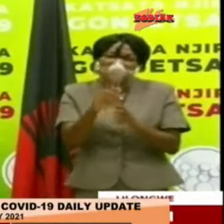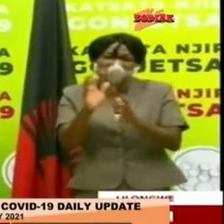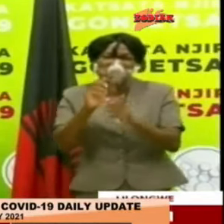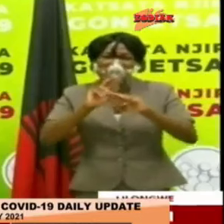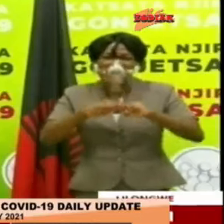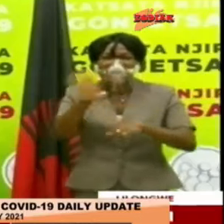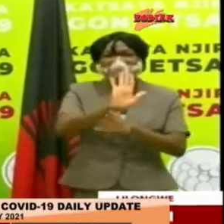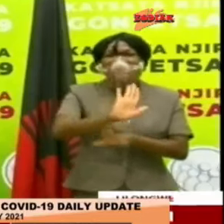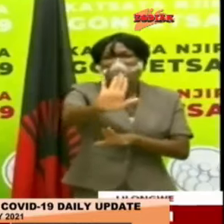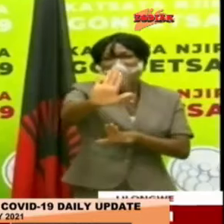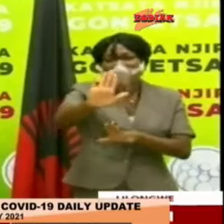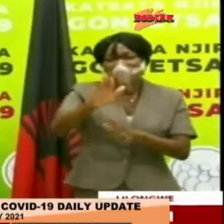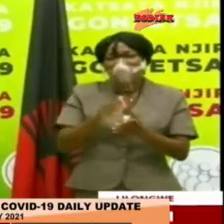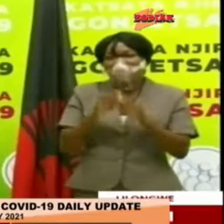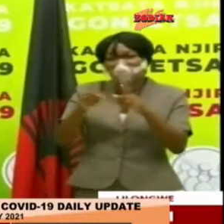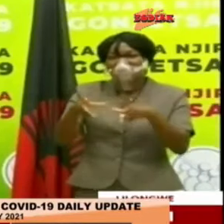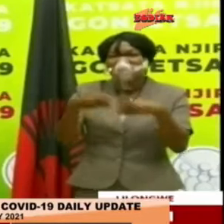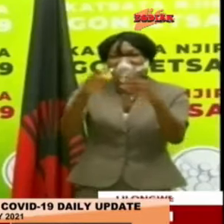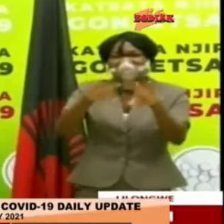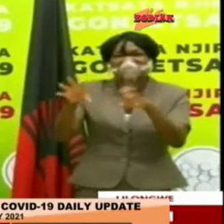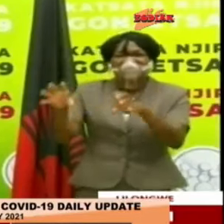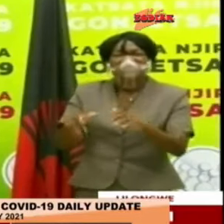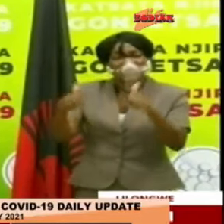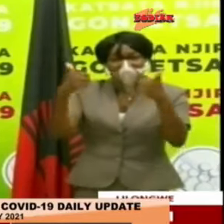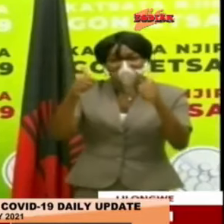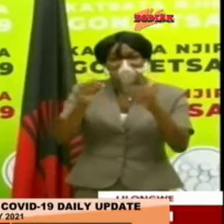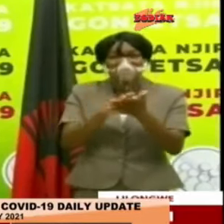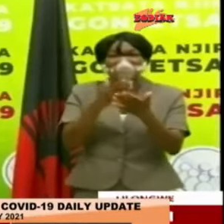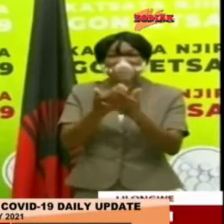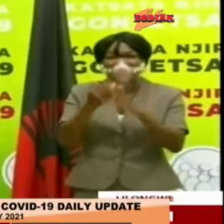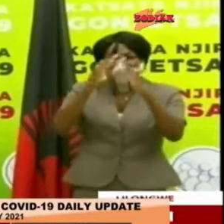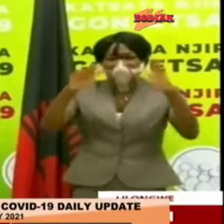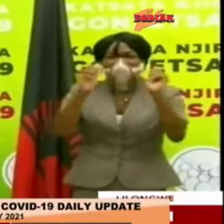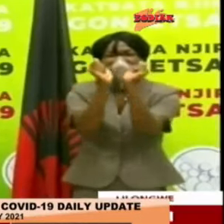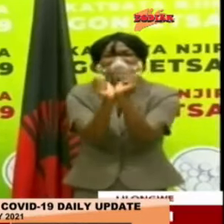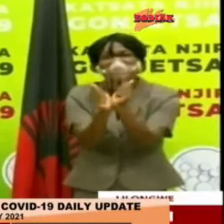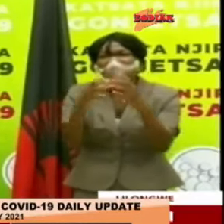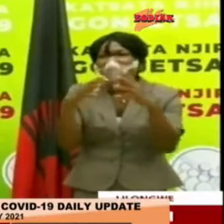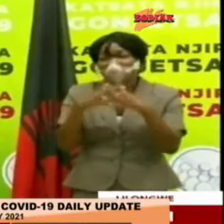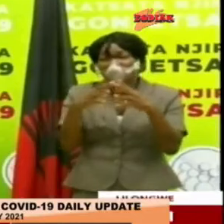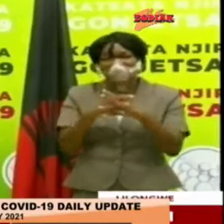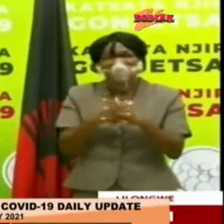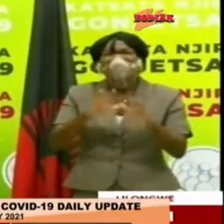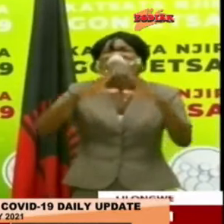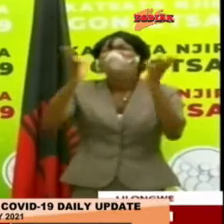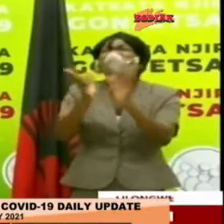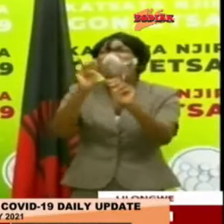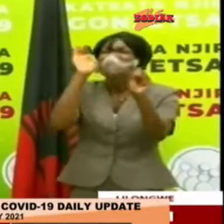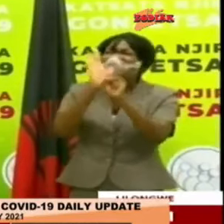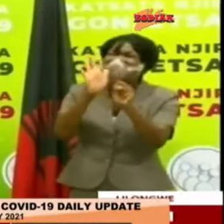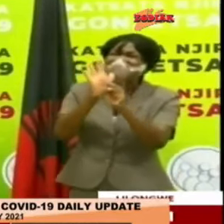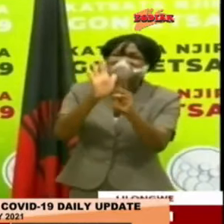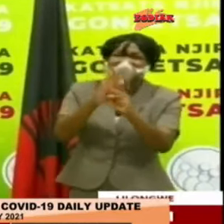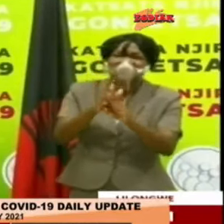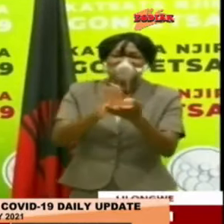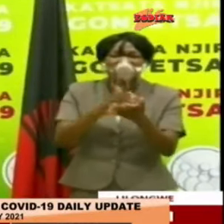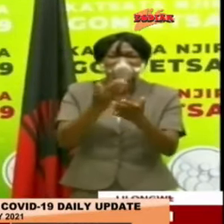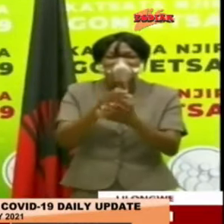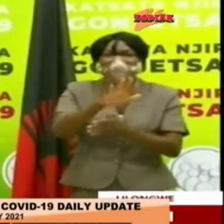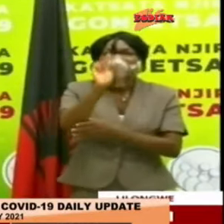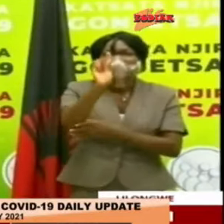tapange tapatse zida zodalirika chikuti ma prisoners athu ambiri ndoti kumakhala chigulu uposa ndi